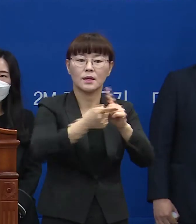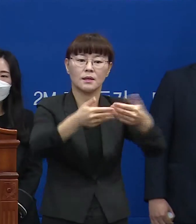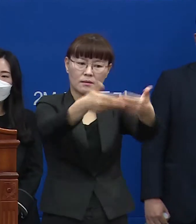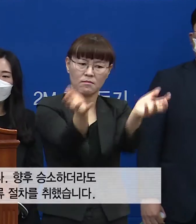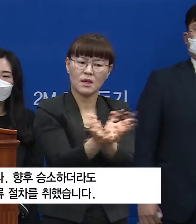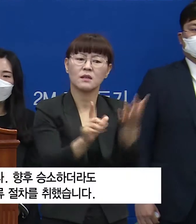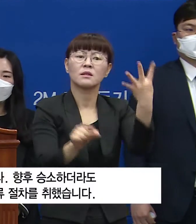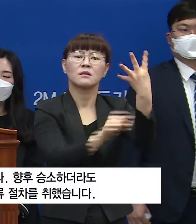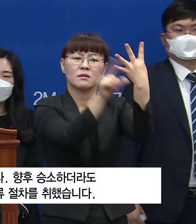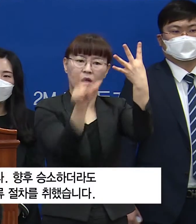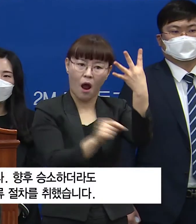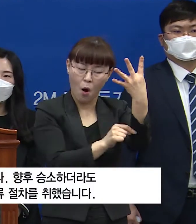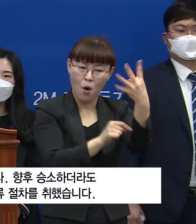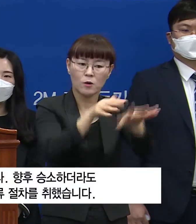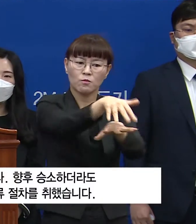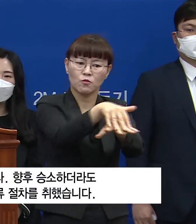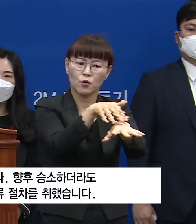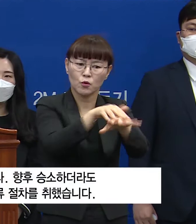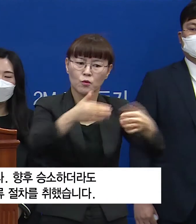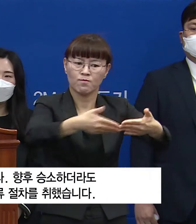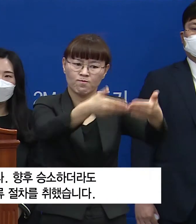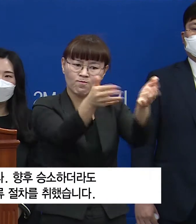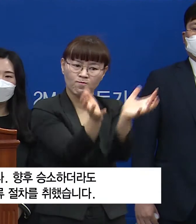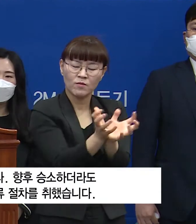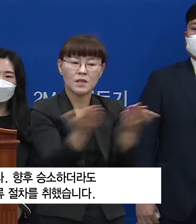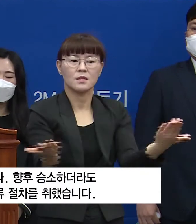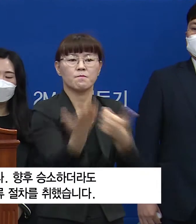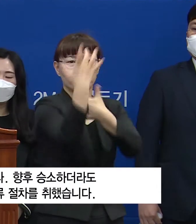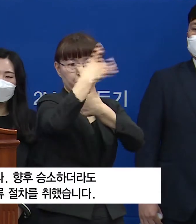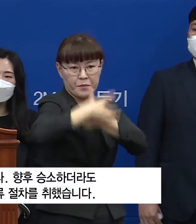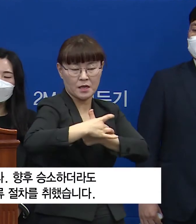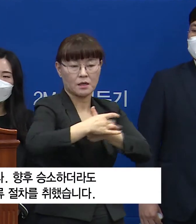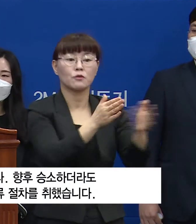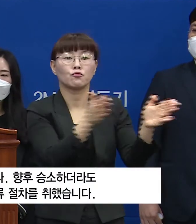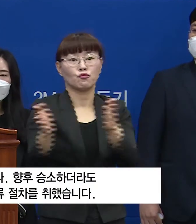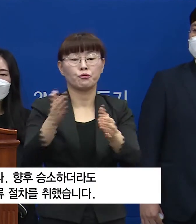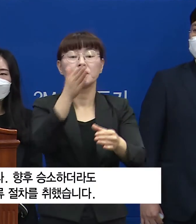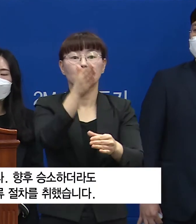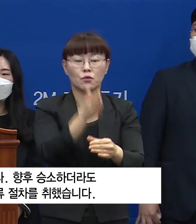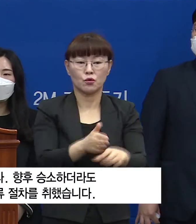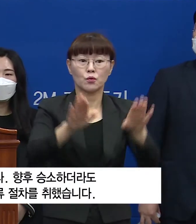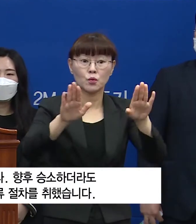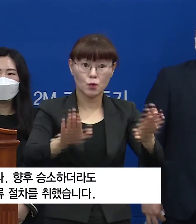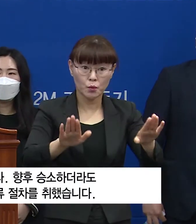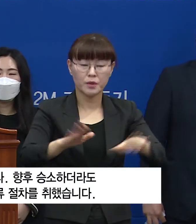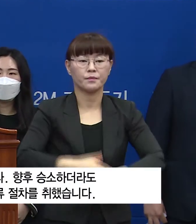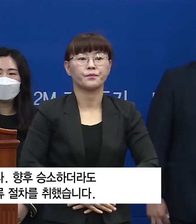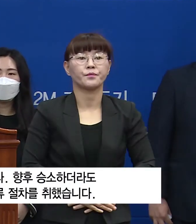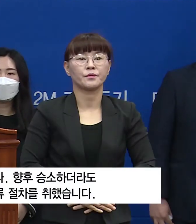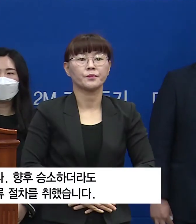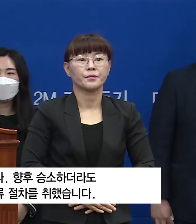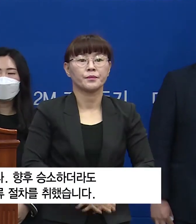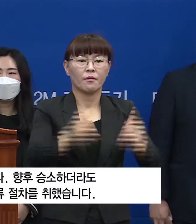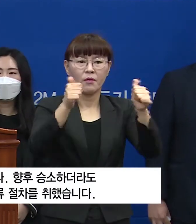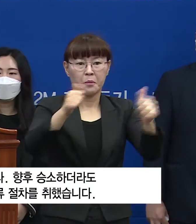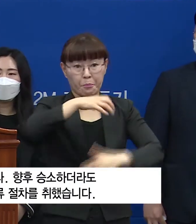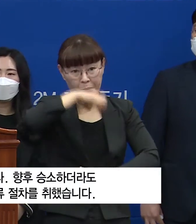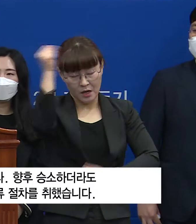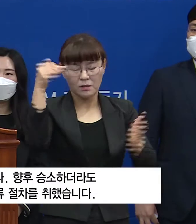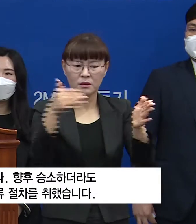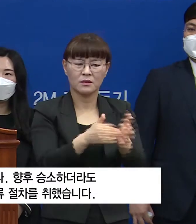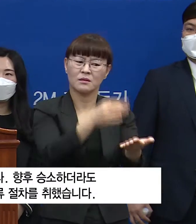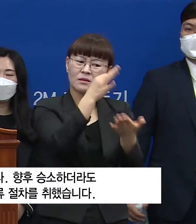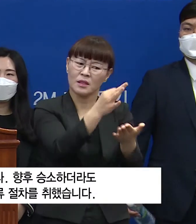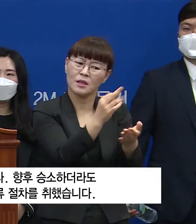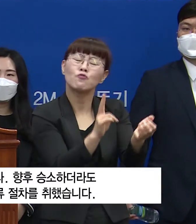4월경부터 사실상 소송 의뢰를 받고 준비를 해왔습니다. 먼저 향후 승소하더라도 재산을 은닉하는 등 그